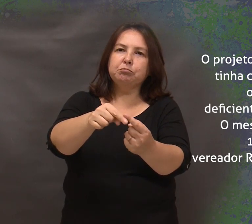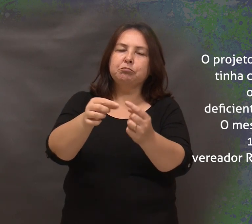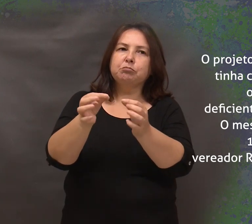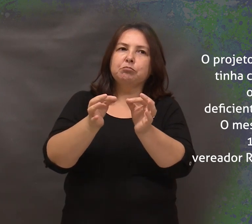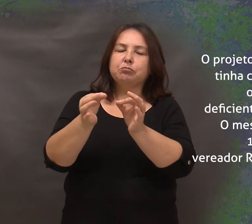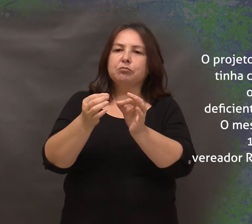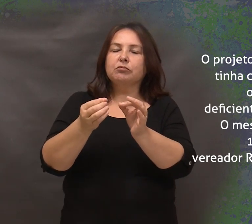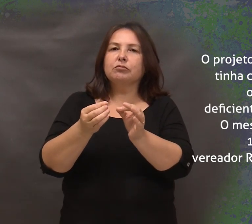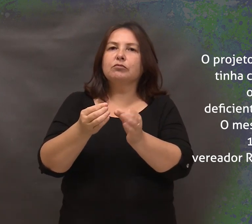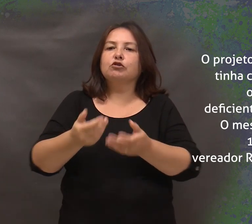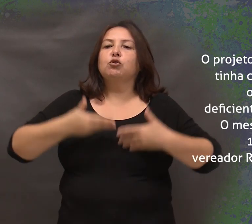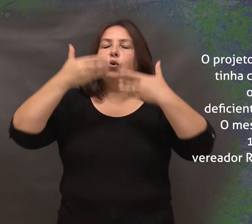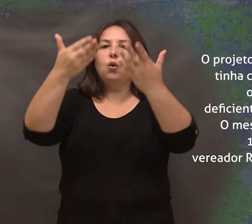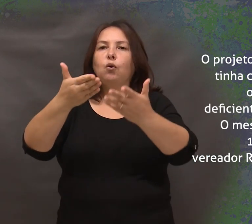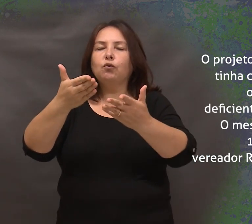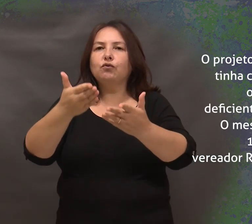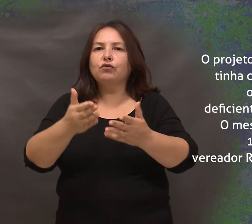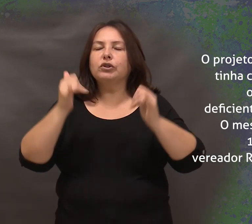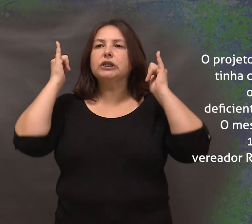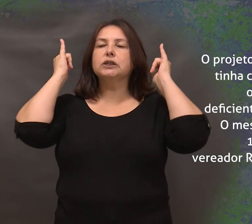gratuito aos deficientes físicos do município.